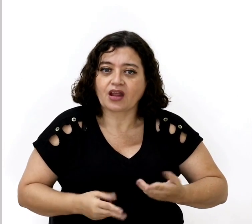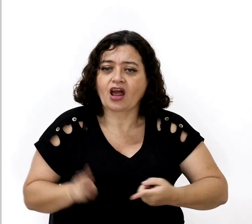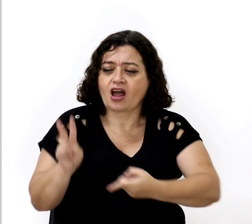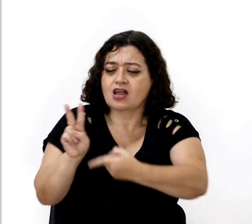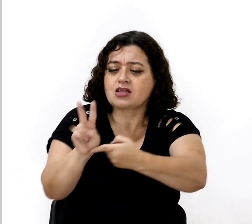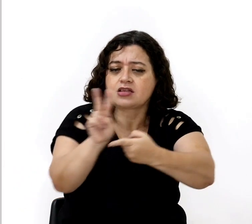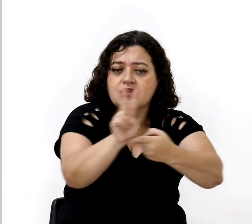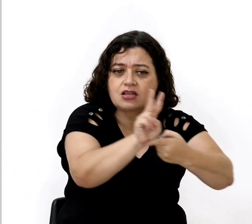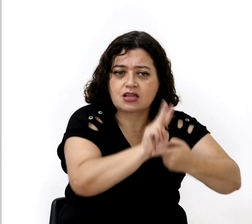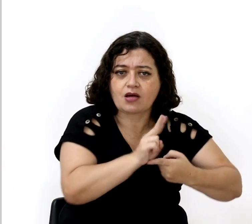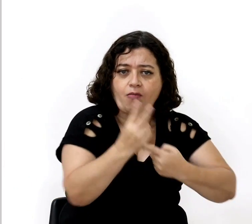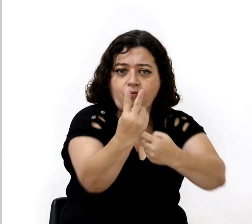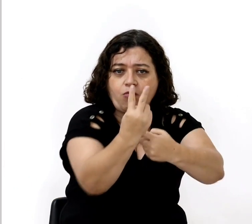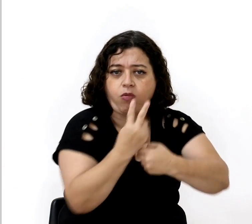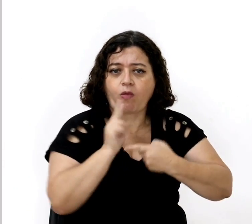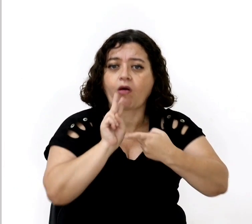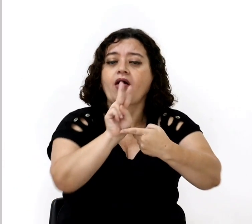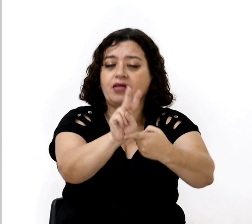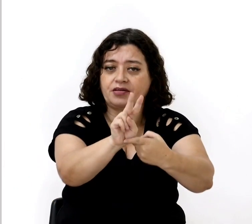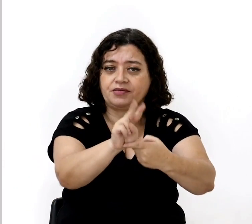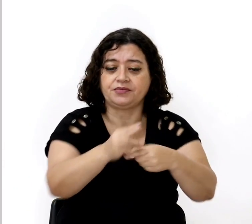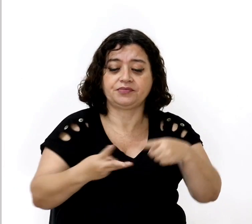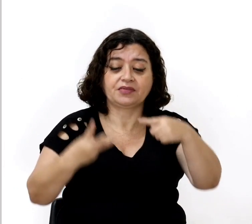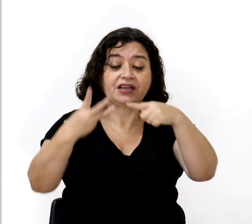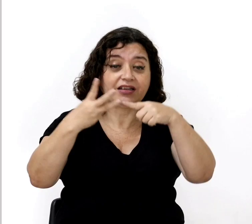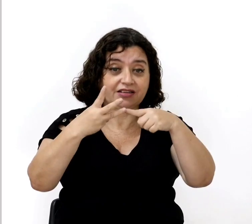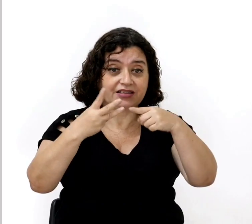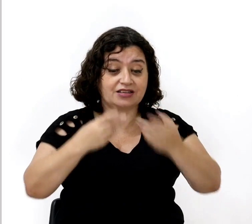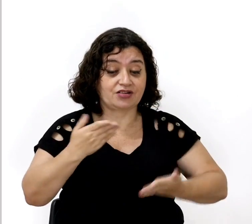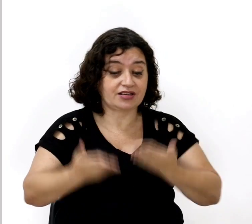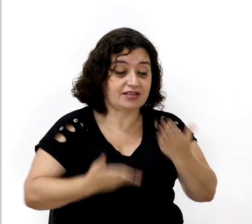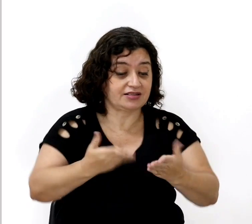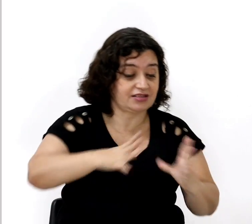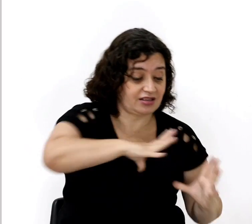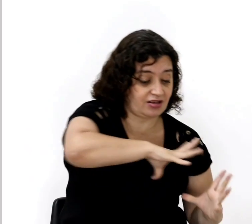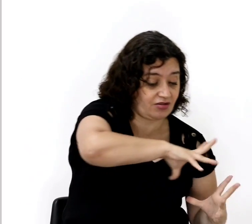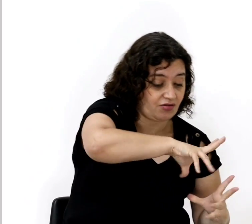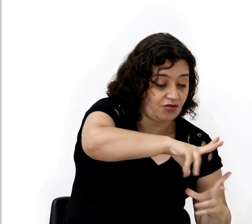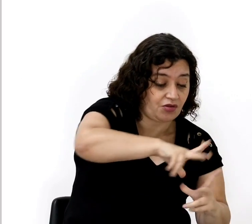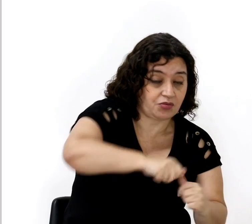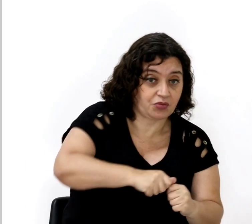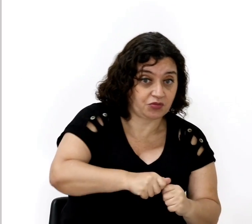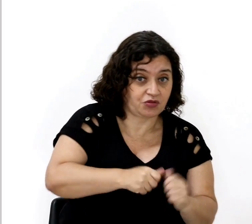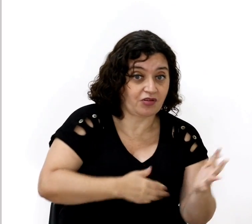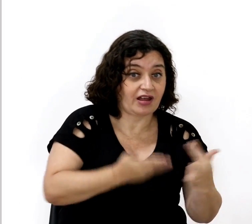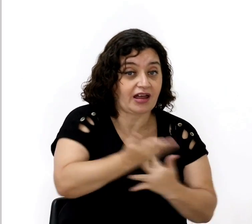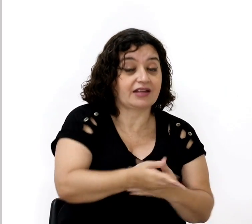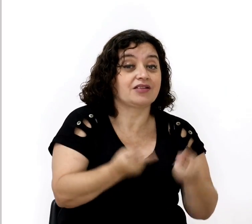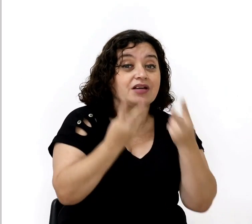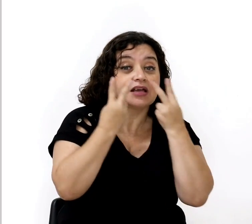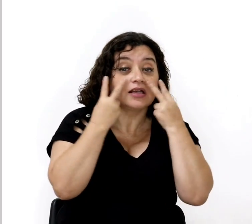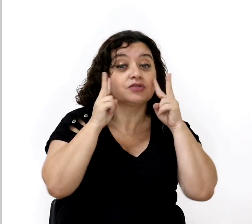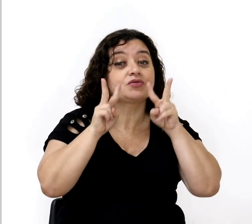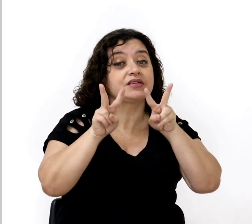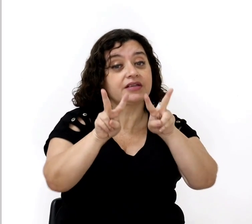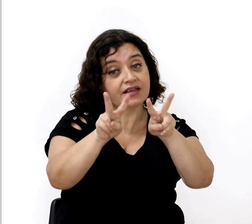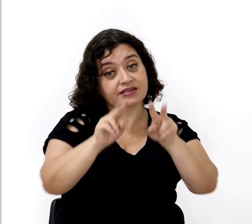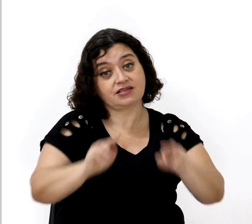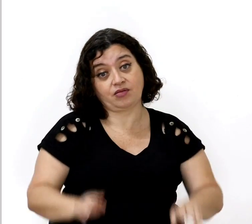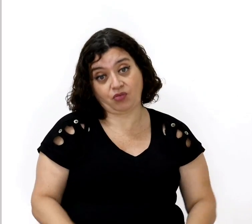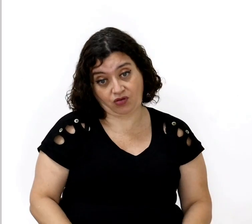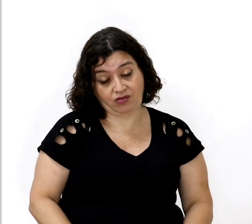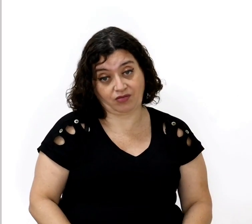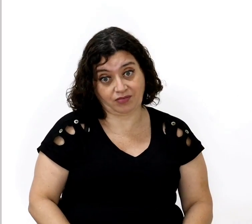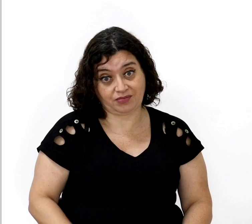do cuidado. E o terceiro item, que é servir ao mundo por meio do testemunho, que é a